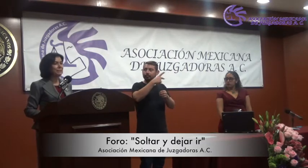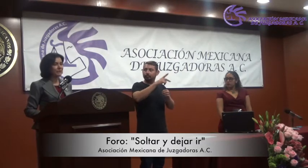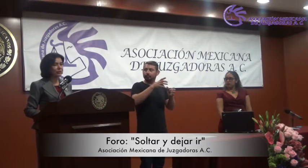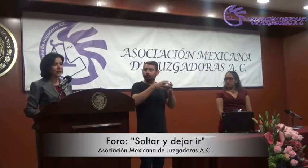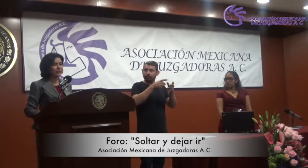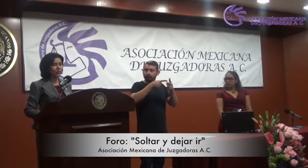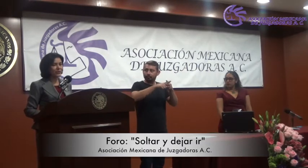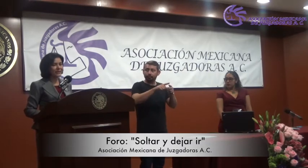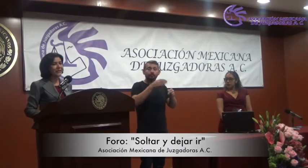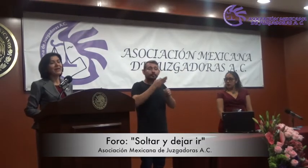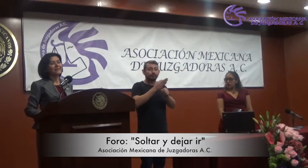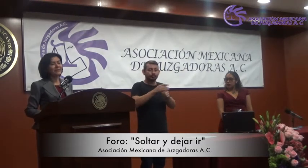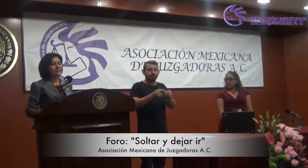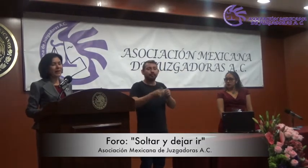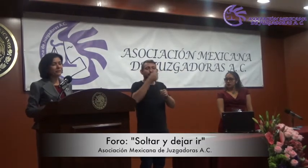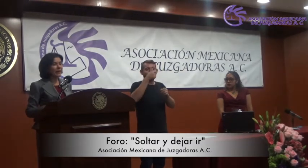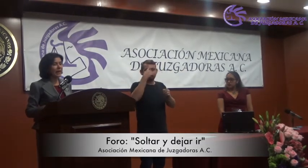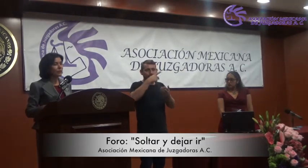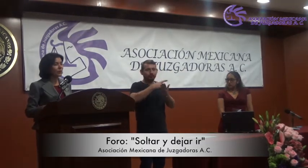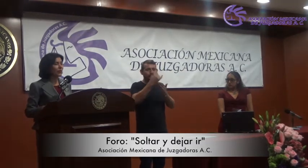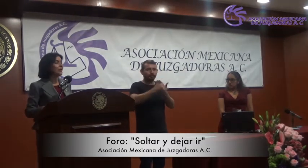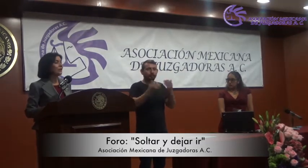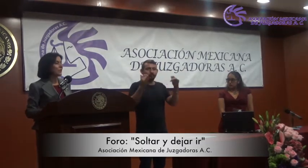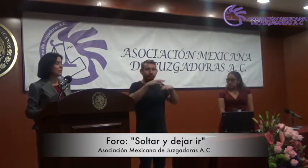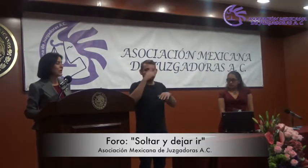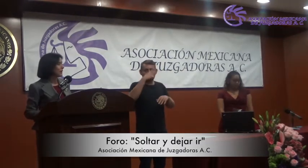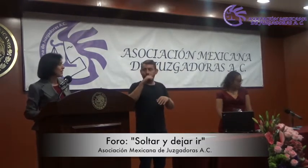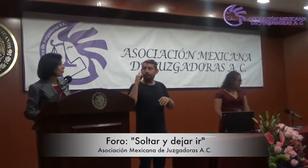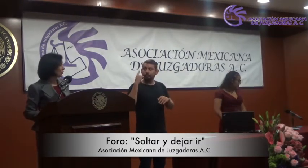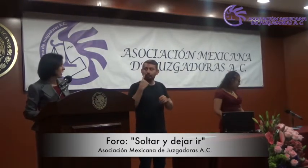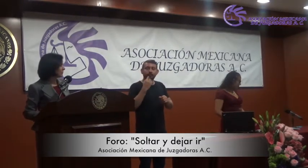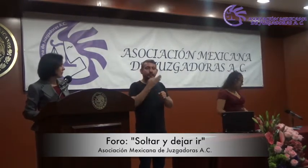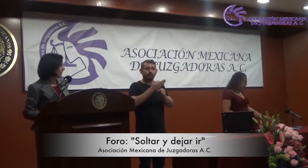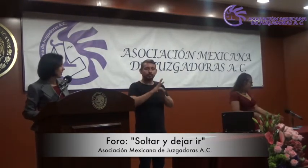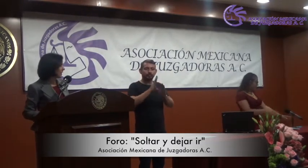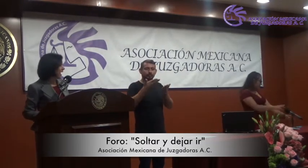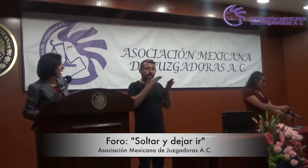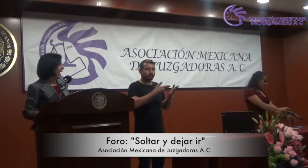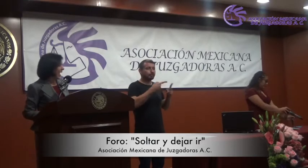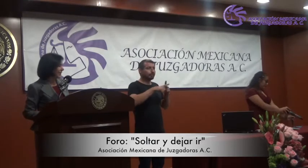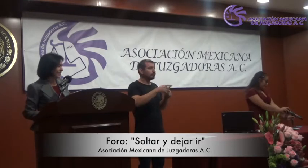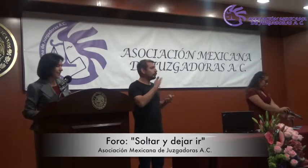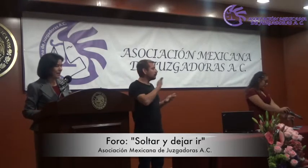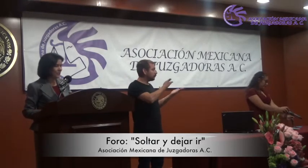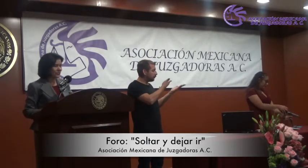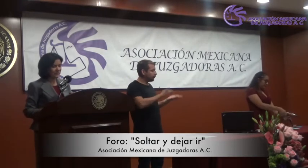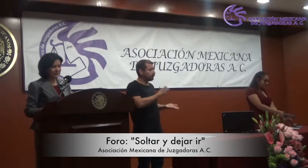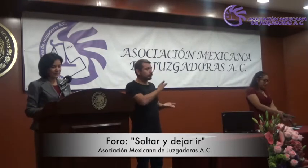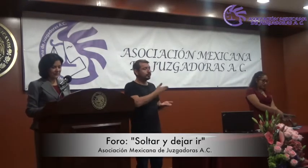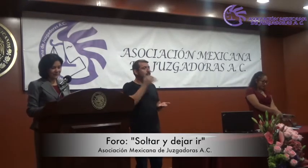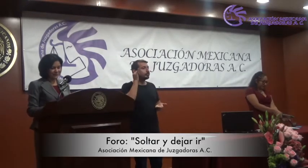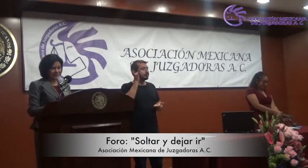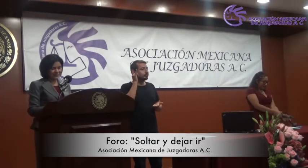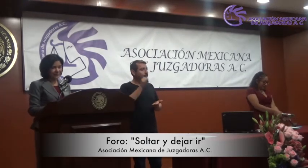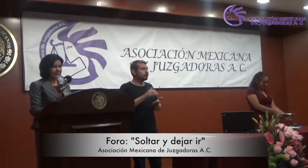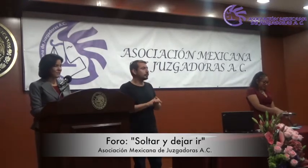proyectos para personas sordas. Sin más preámbulo, démosle la más cordial bienvenida e iniciamos.